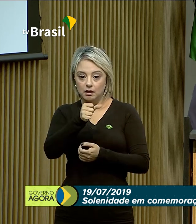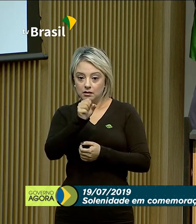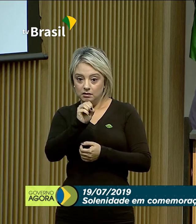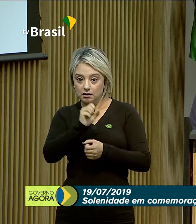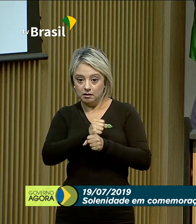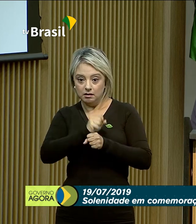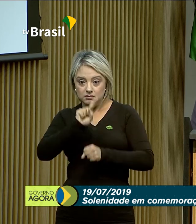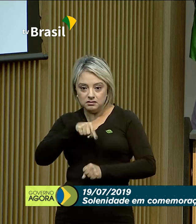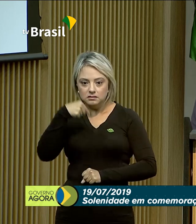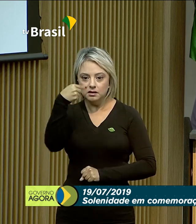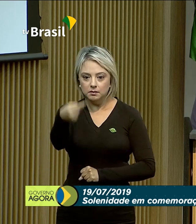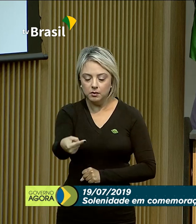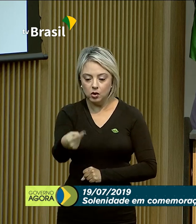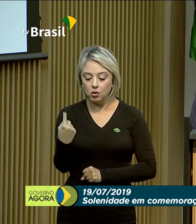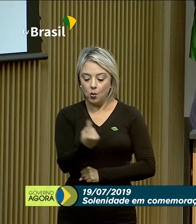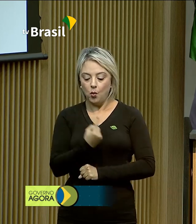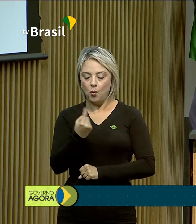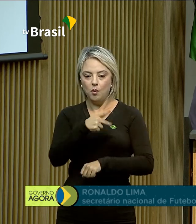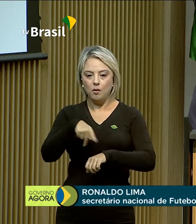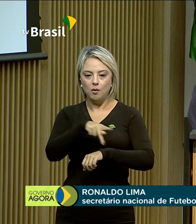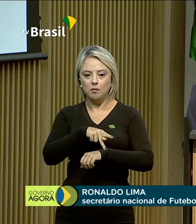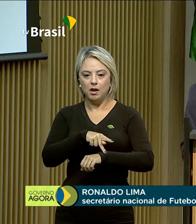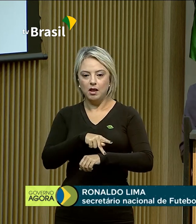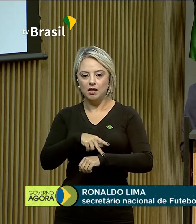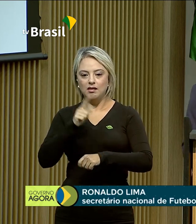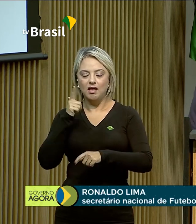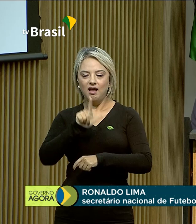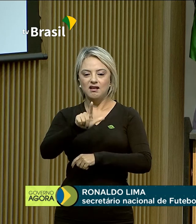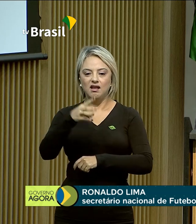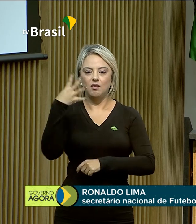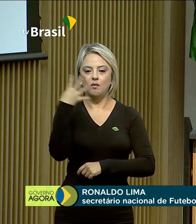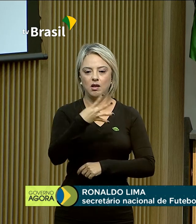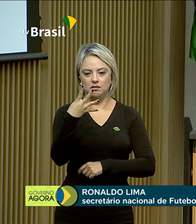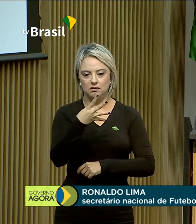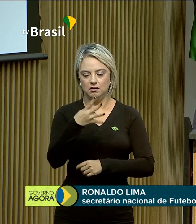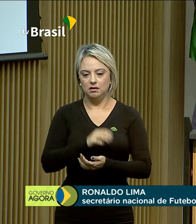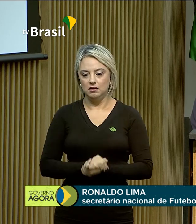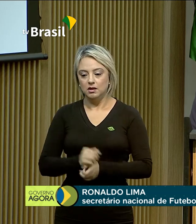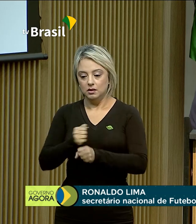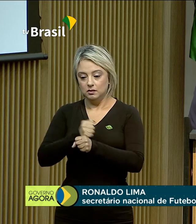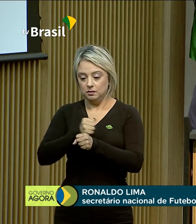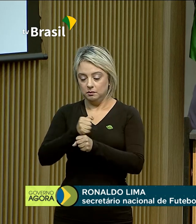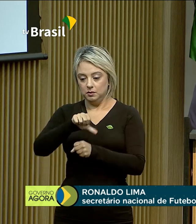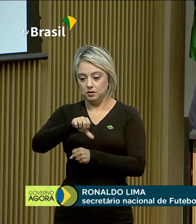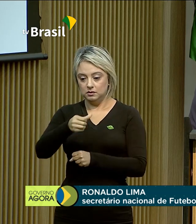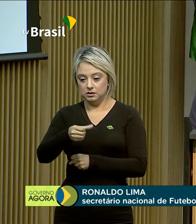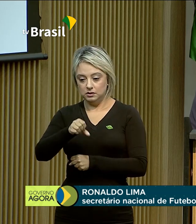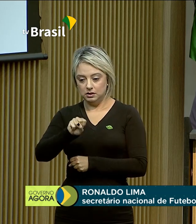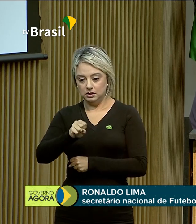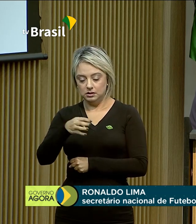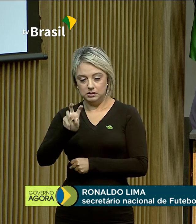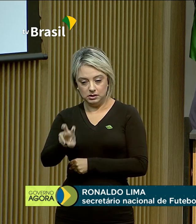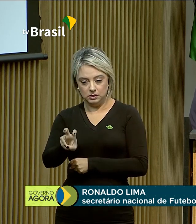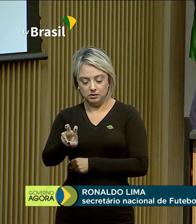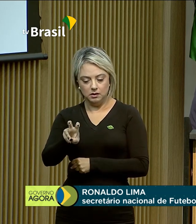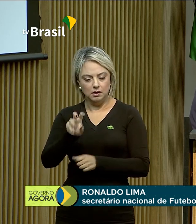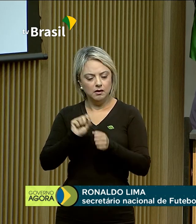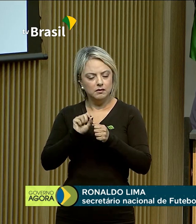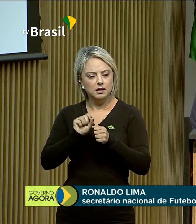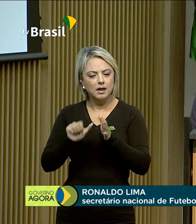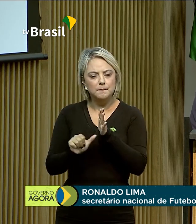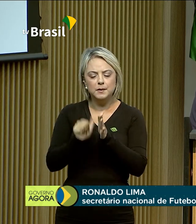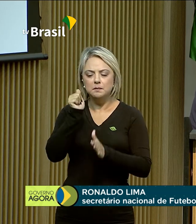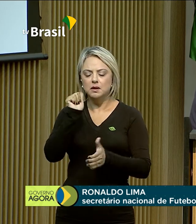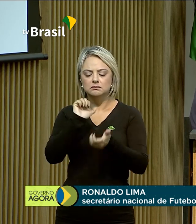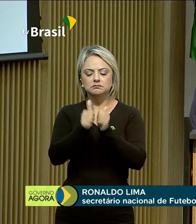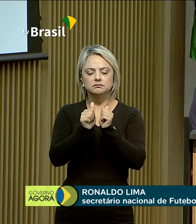depois, seríamos o único país tetracampeão do mundo. Em 1895, foi realizada a primeira partida